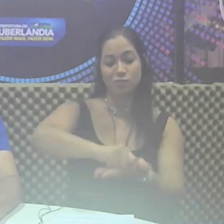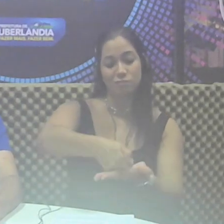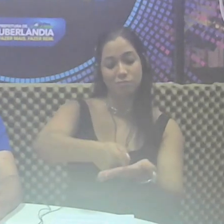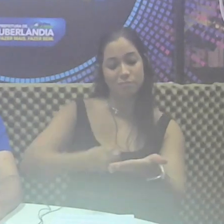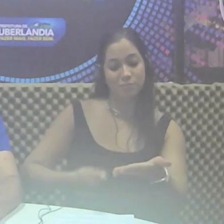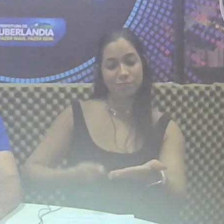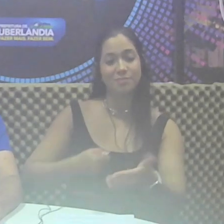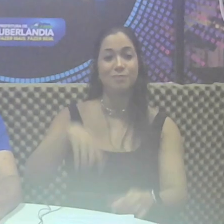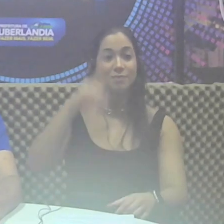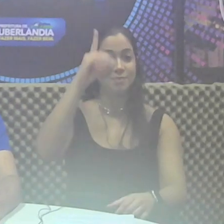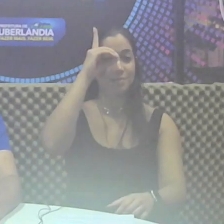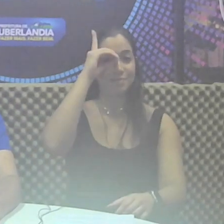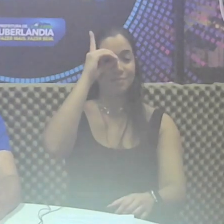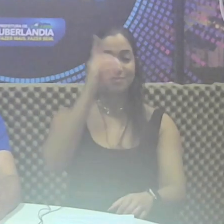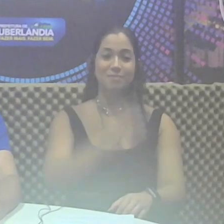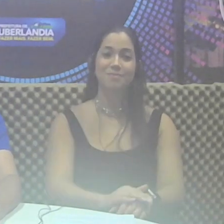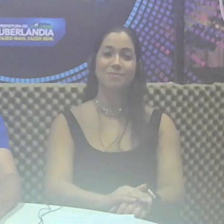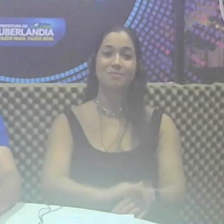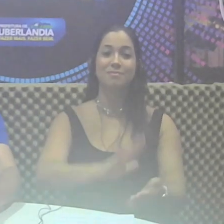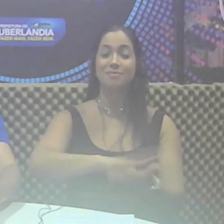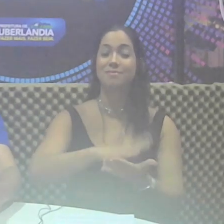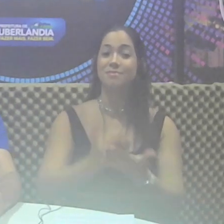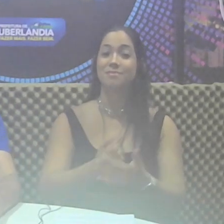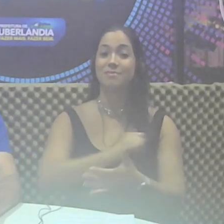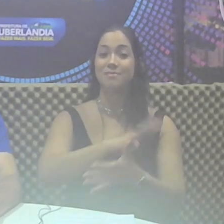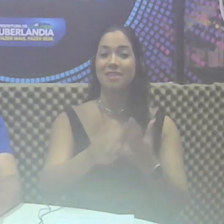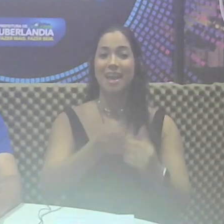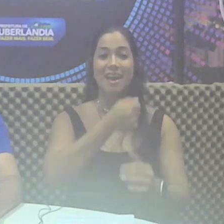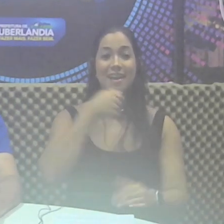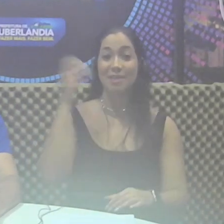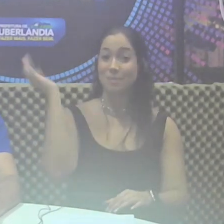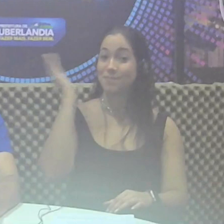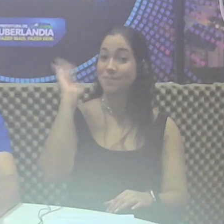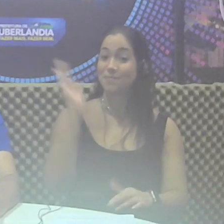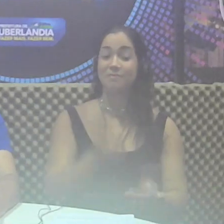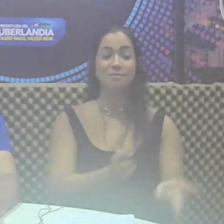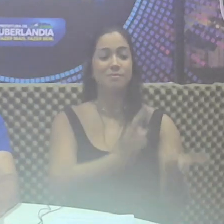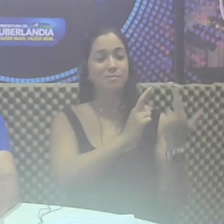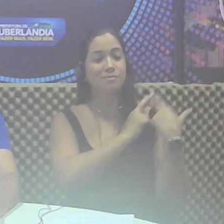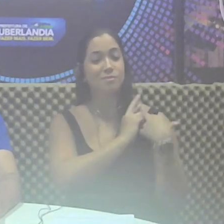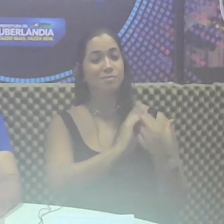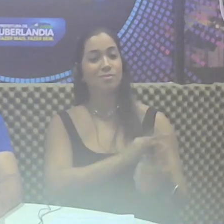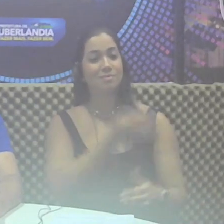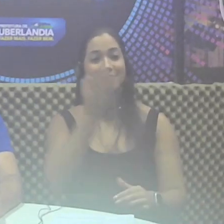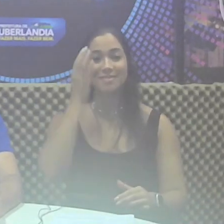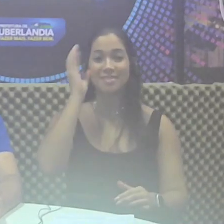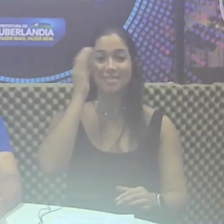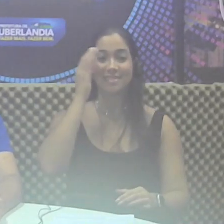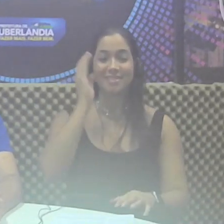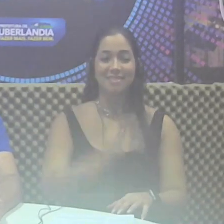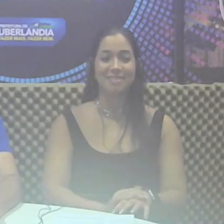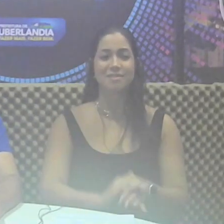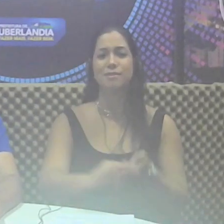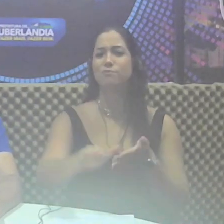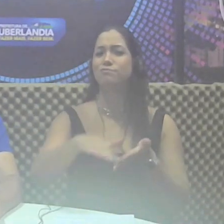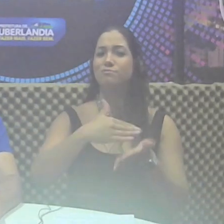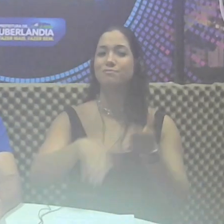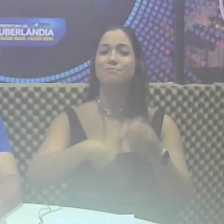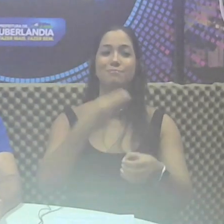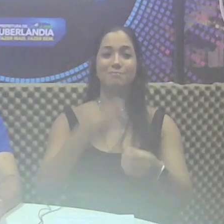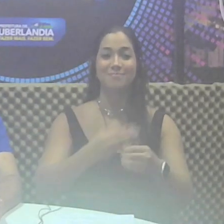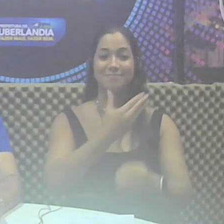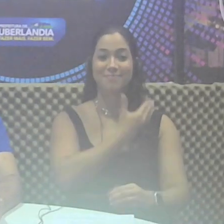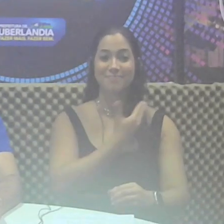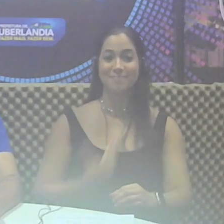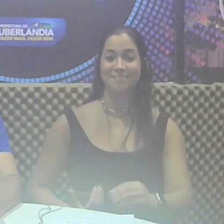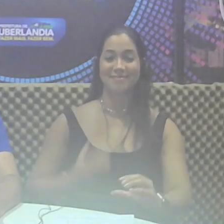Jornalista responsável pela edição, Daniela Aires. Tradução em Libras, Amanda Valentim. Responsável técnico Cristiano Silva.